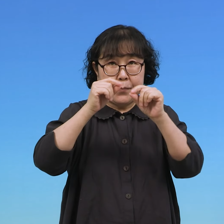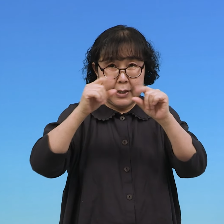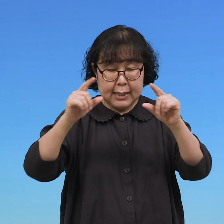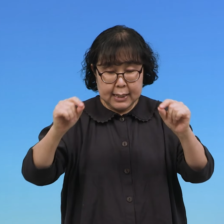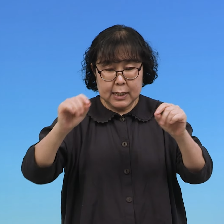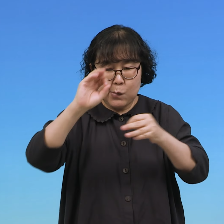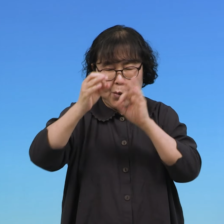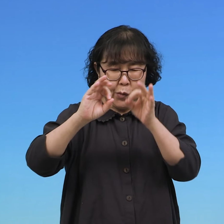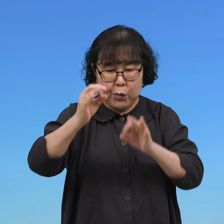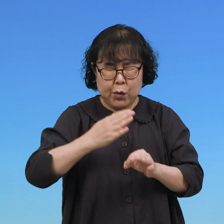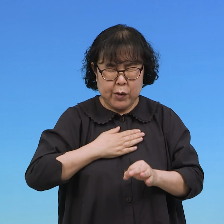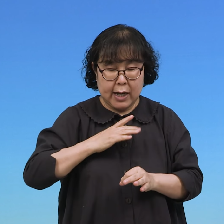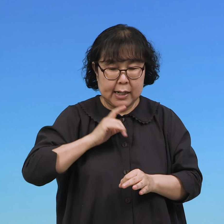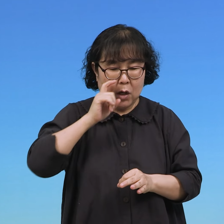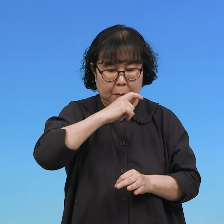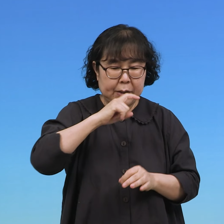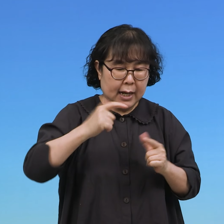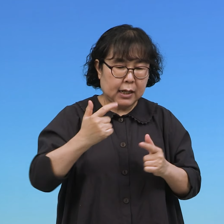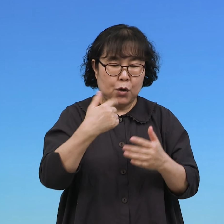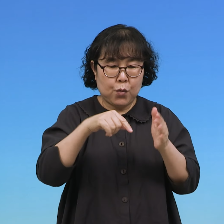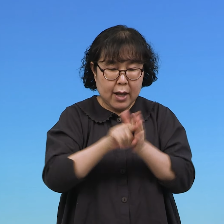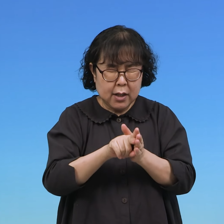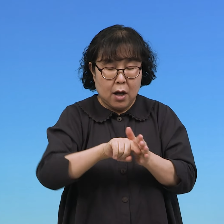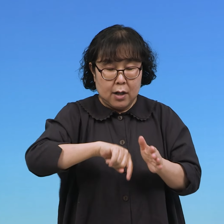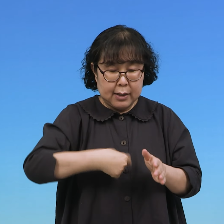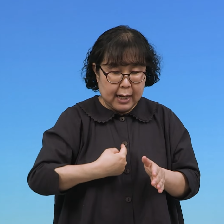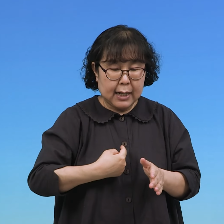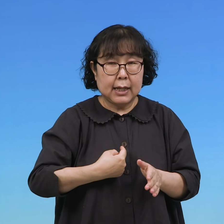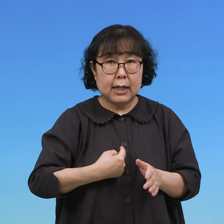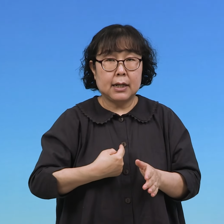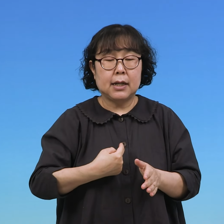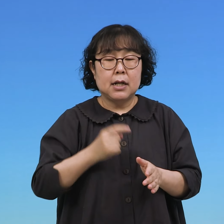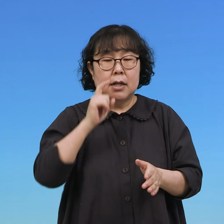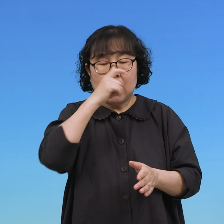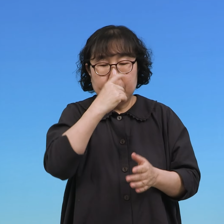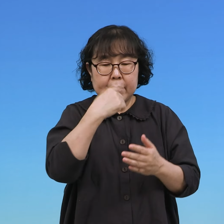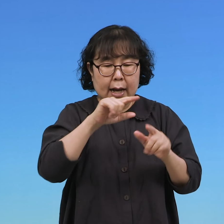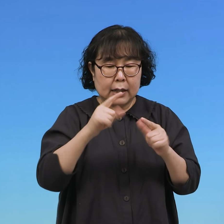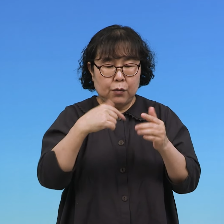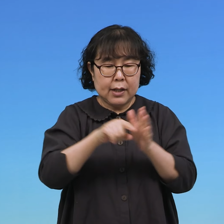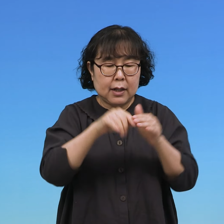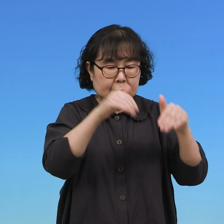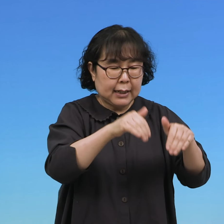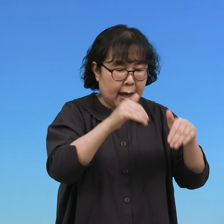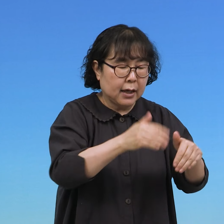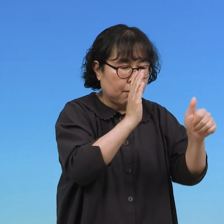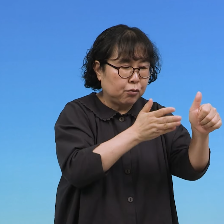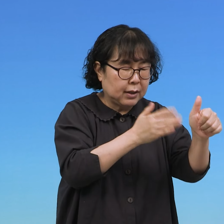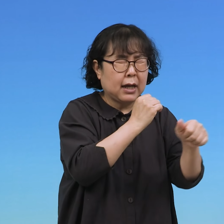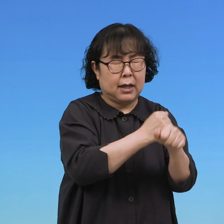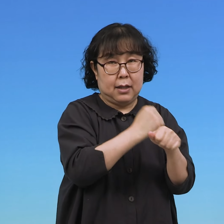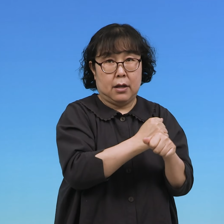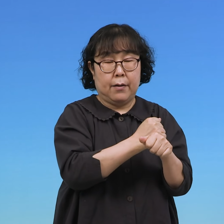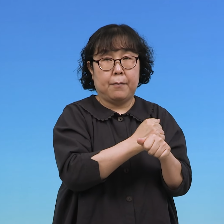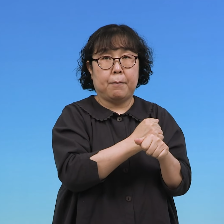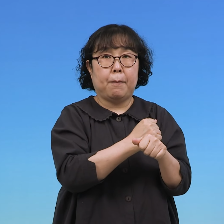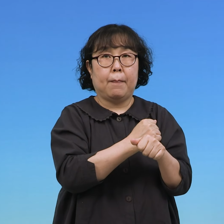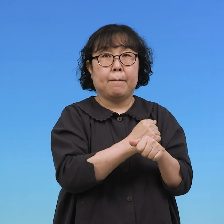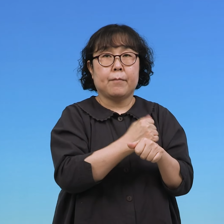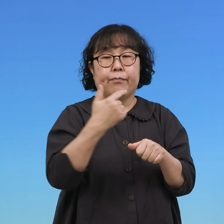포도주로 자기를 더럽히지 아니하리라 하고 자기를 더럽히지 아니하도록 환관장에게 구하니.